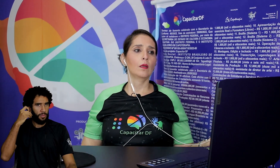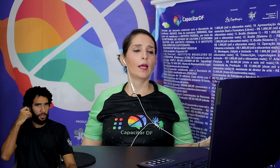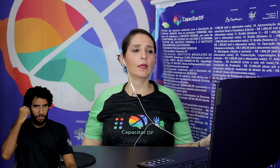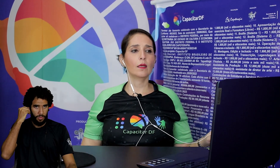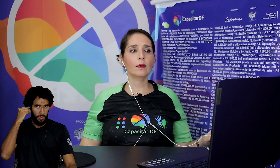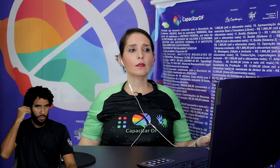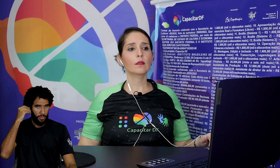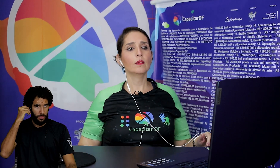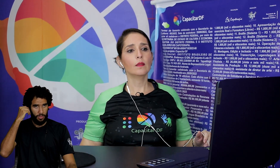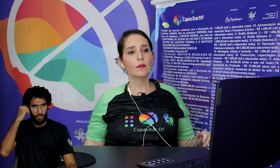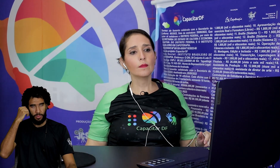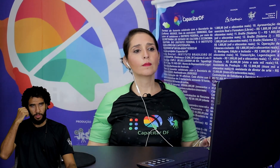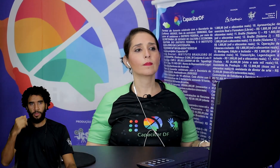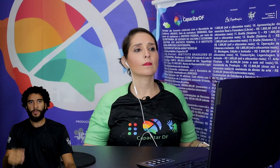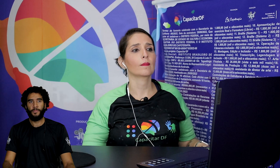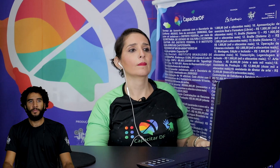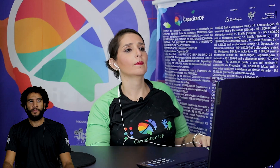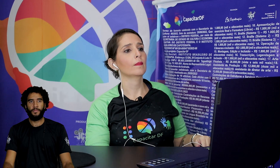Érica?